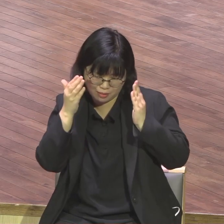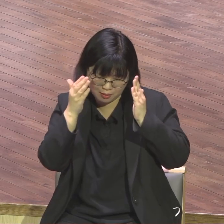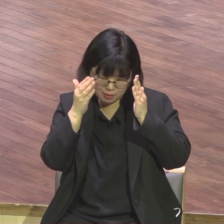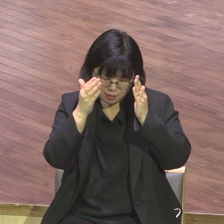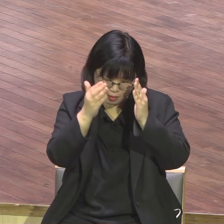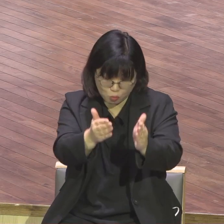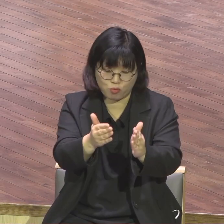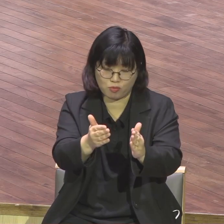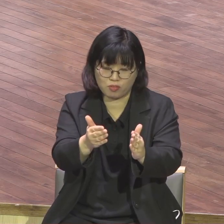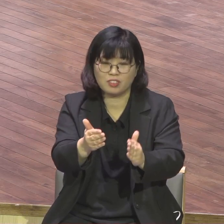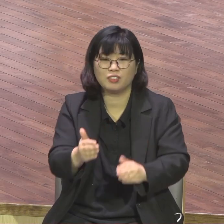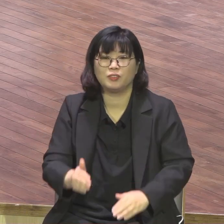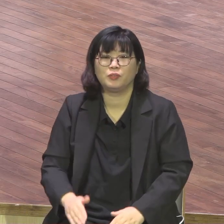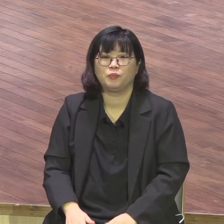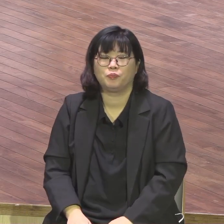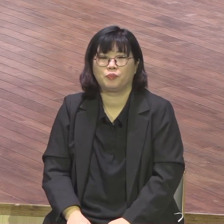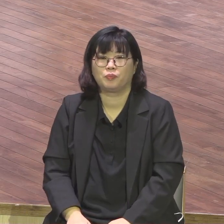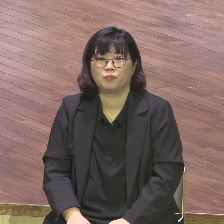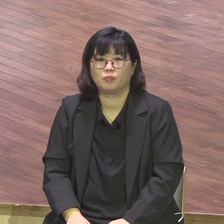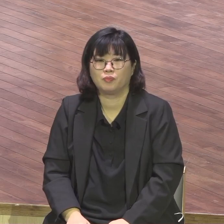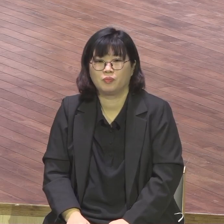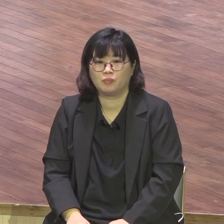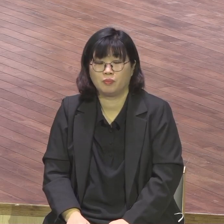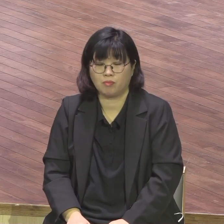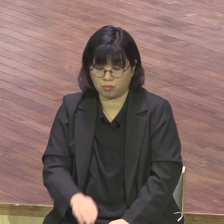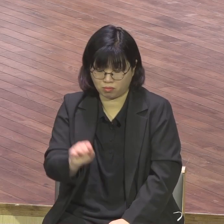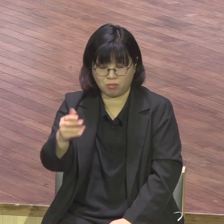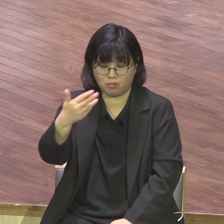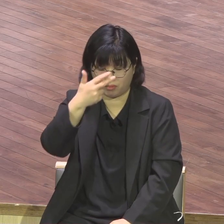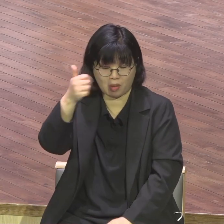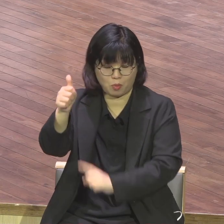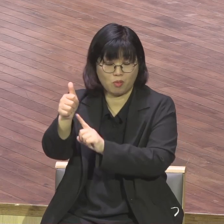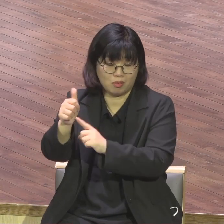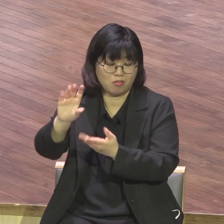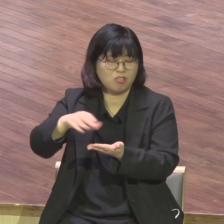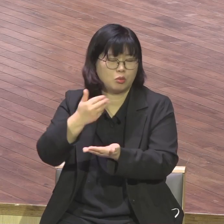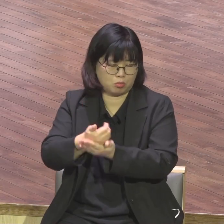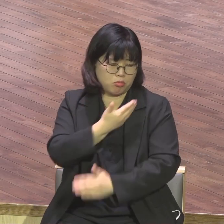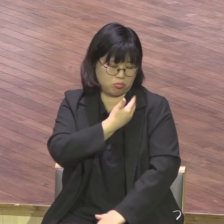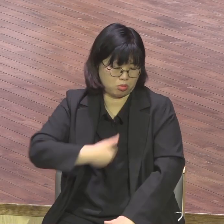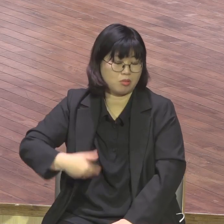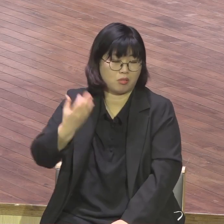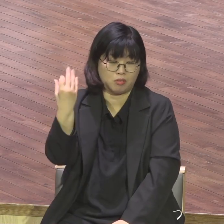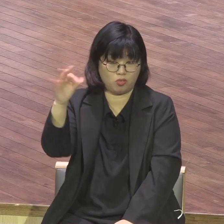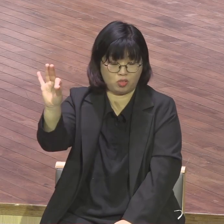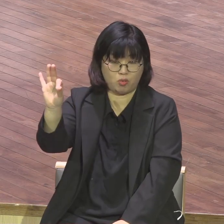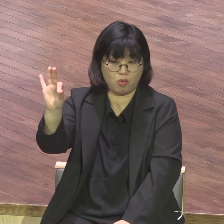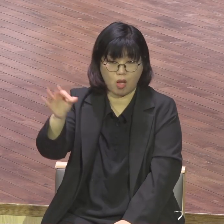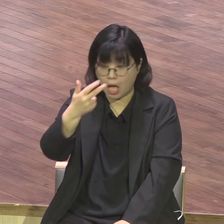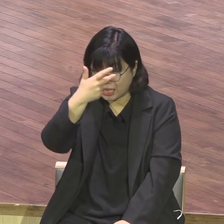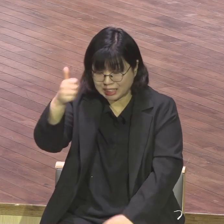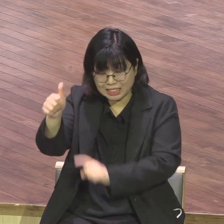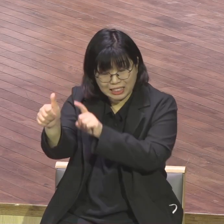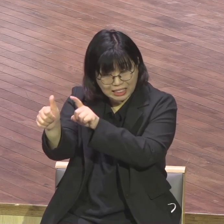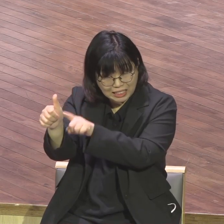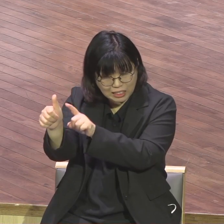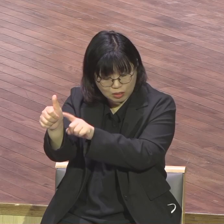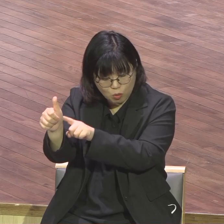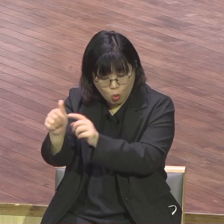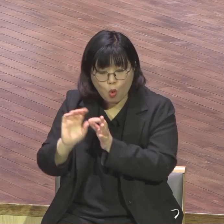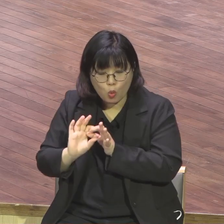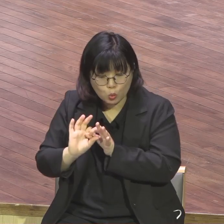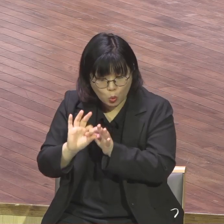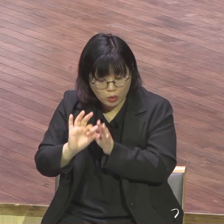이런 사람이 바로 그리스도의 절대 제자예요. 이런 사람 통해서 교회가 부흥되고 이런 사람 통해서